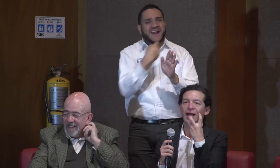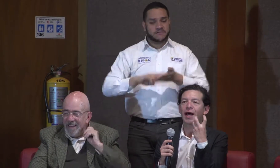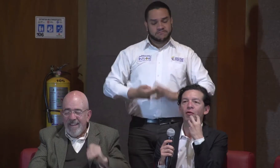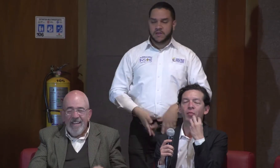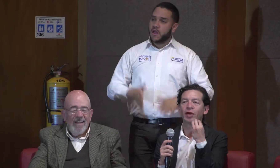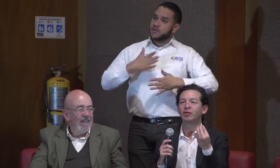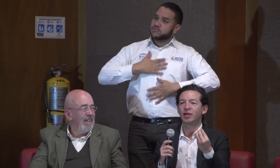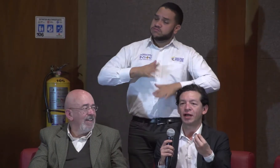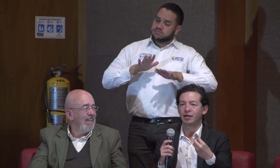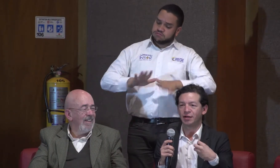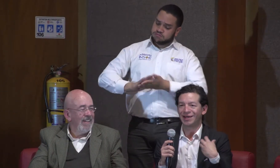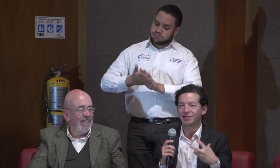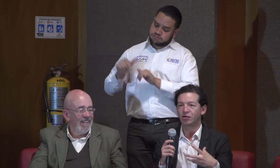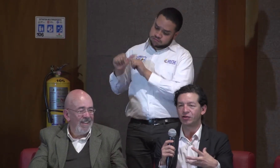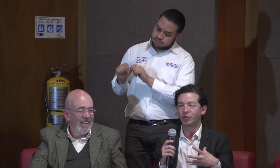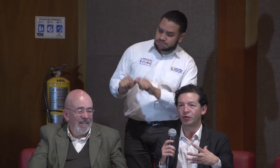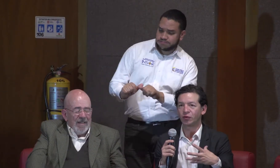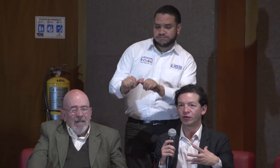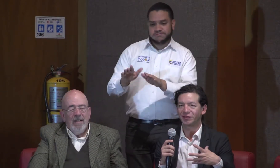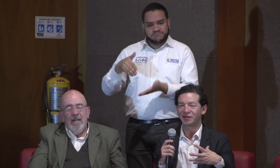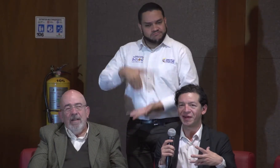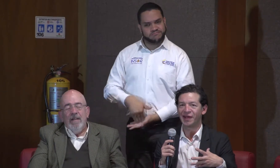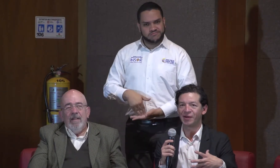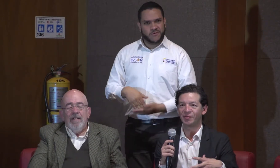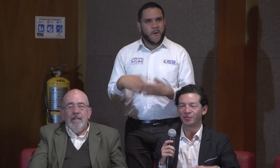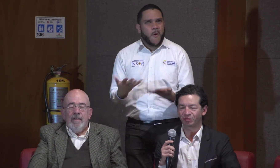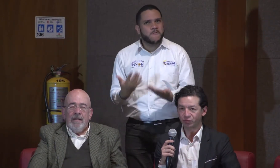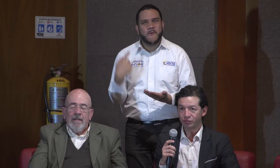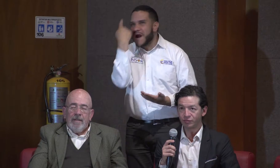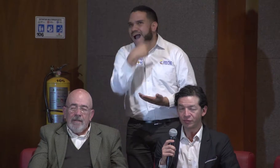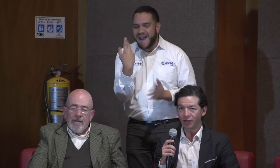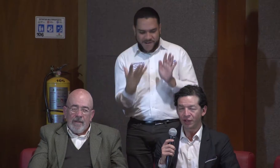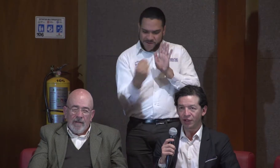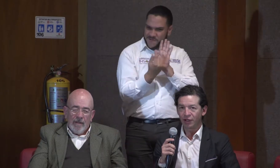¿Con qué cara uno puede ilustrar ese concepto? Entonces